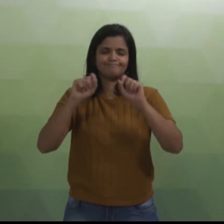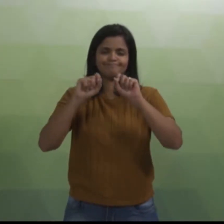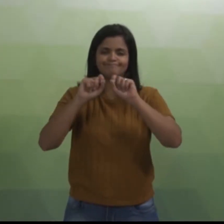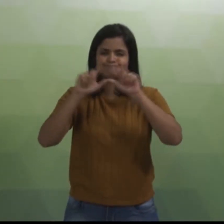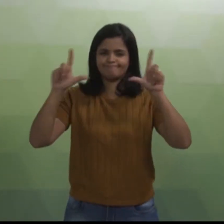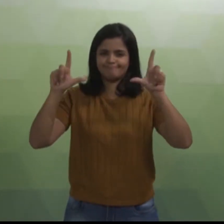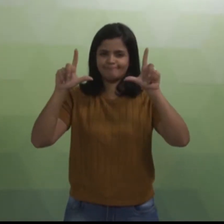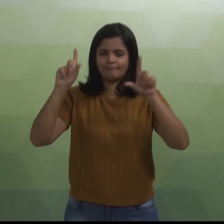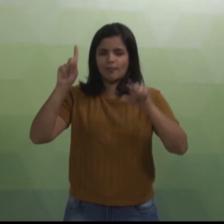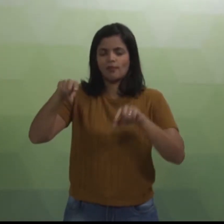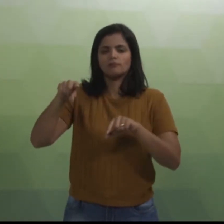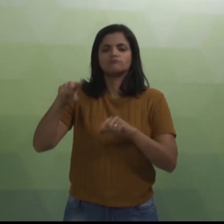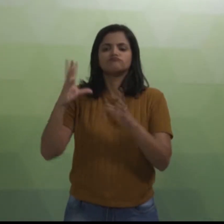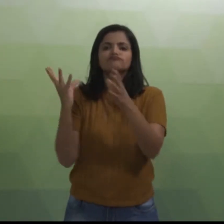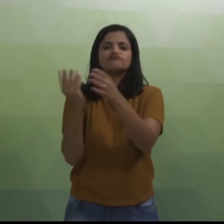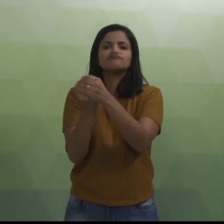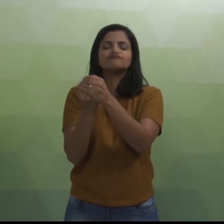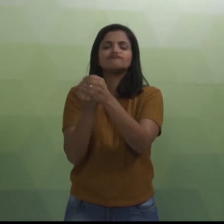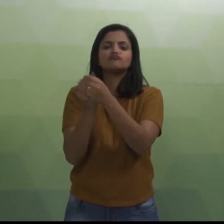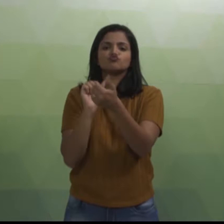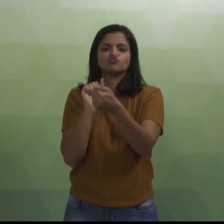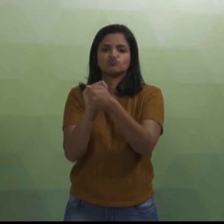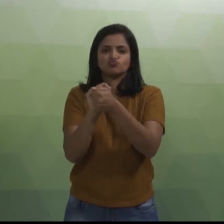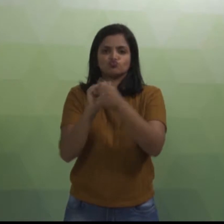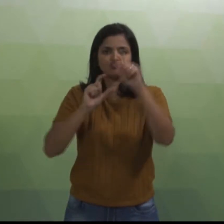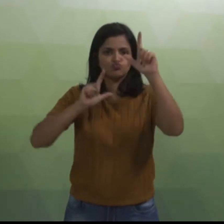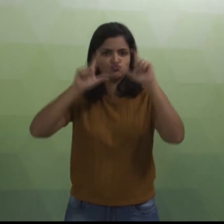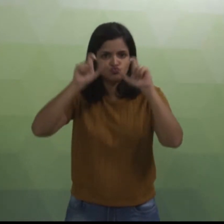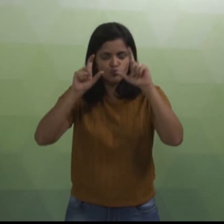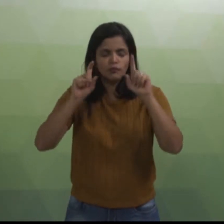Um outro exemplo. Viram o slide?